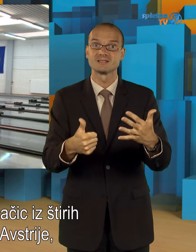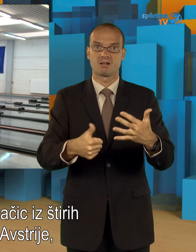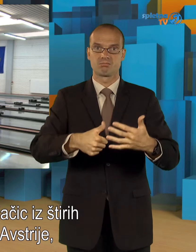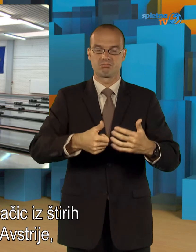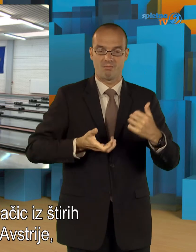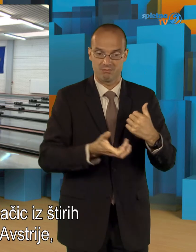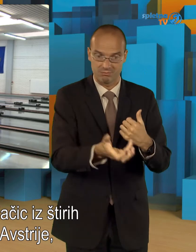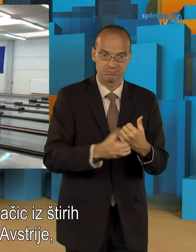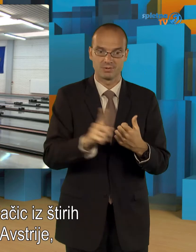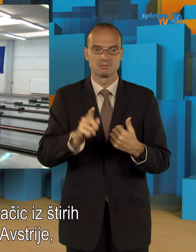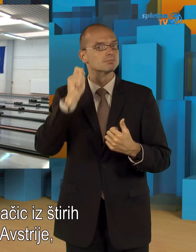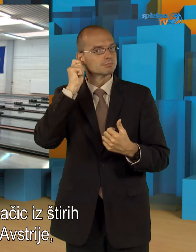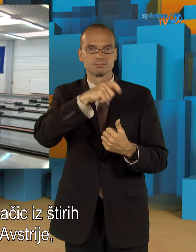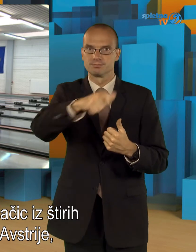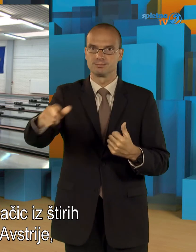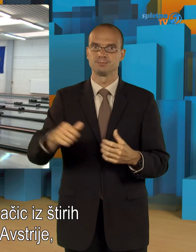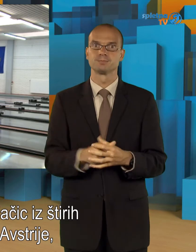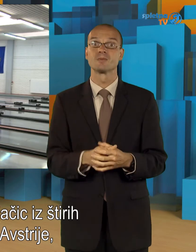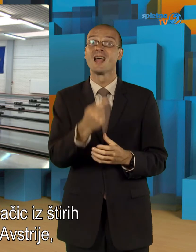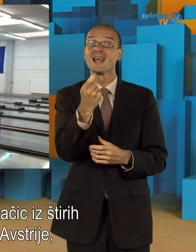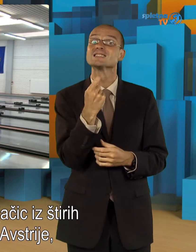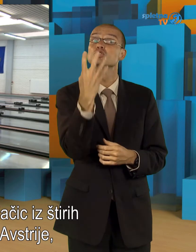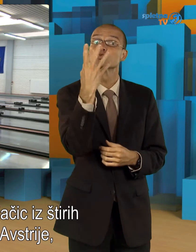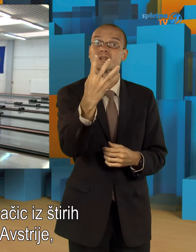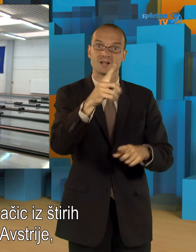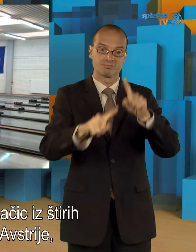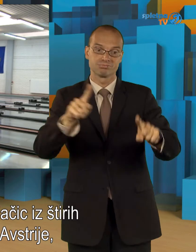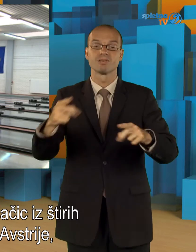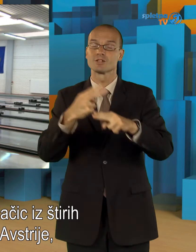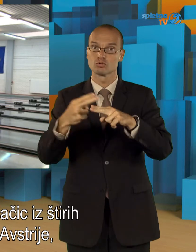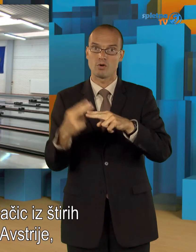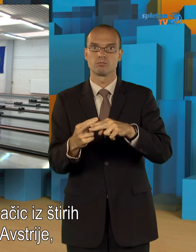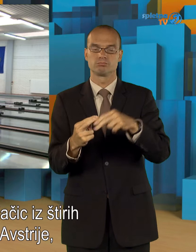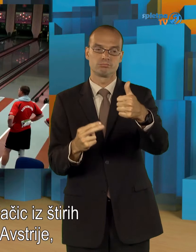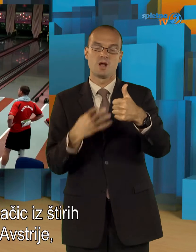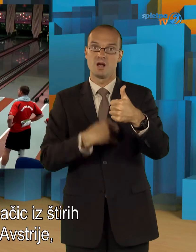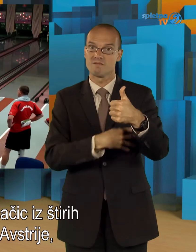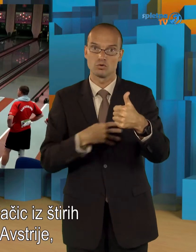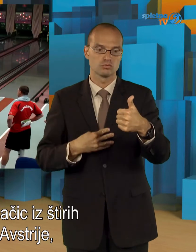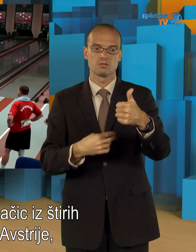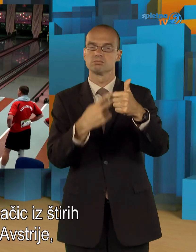in kegljačic iz 4 držav: Hrvaške, Avstrije, Nemčije in Slovenije.